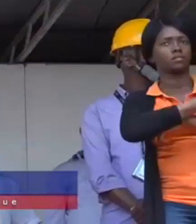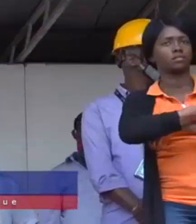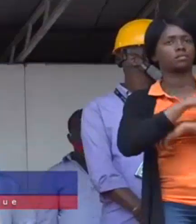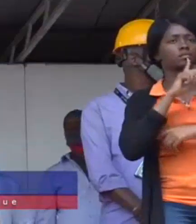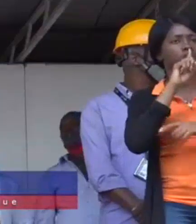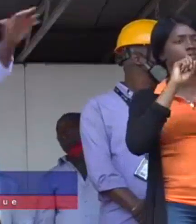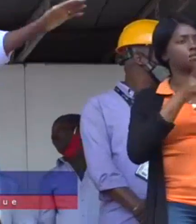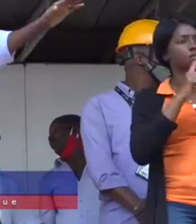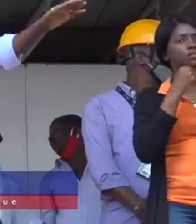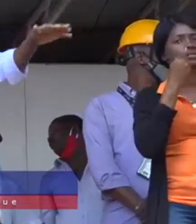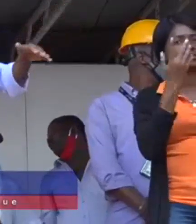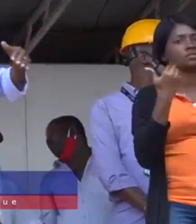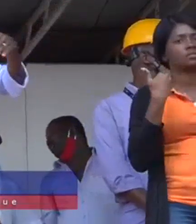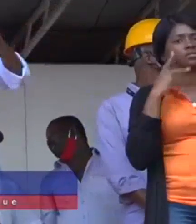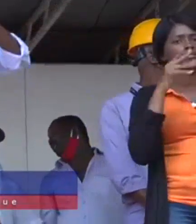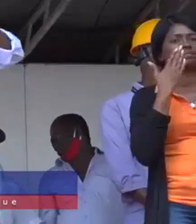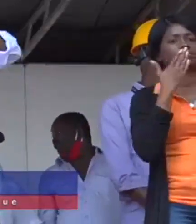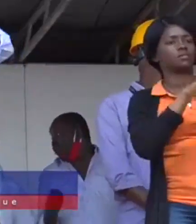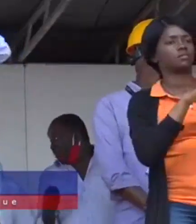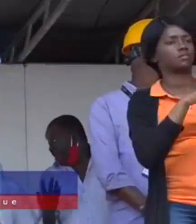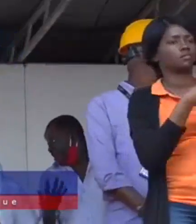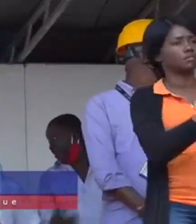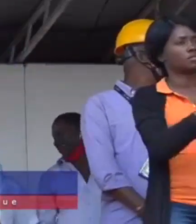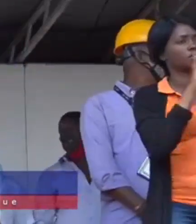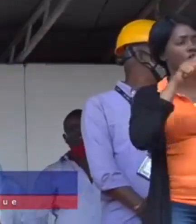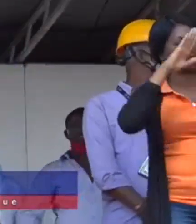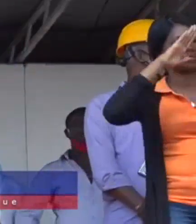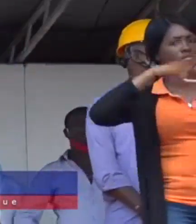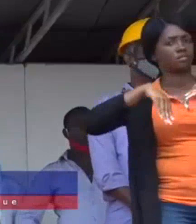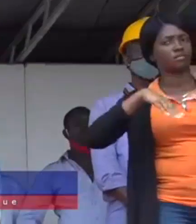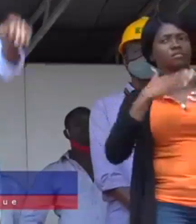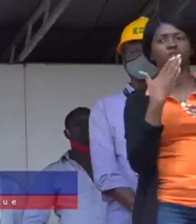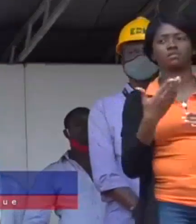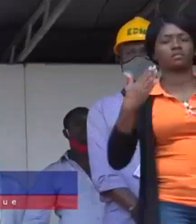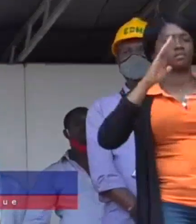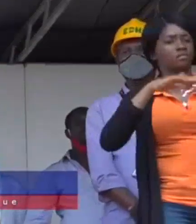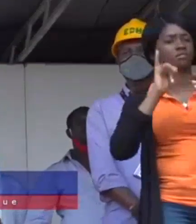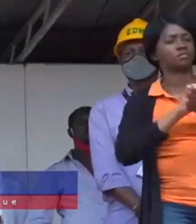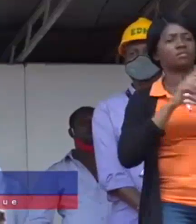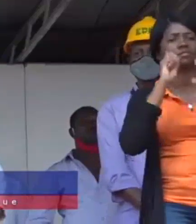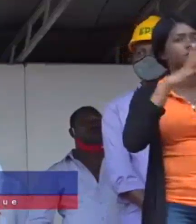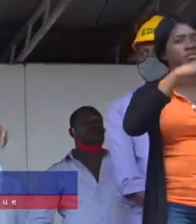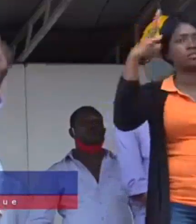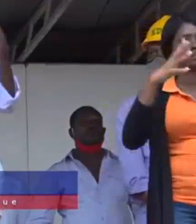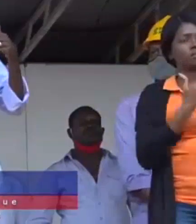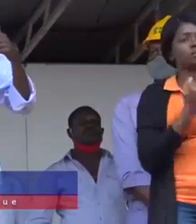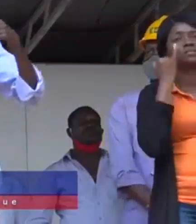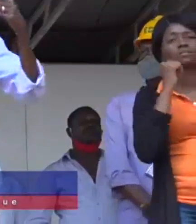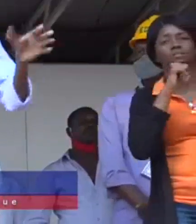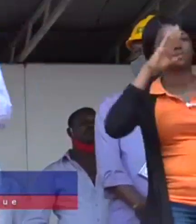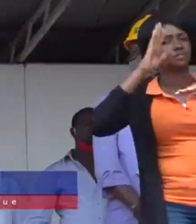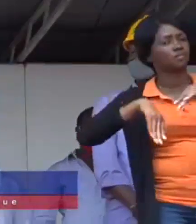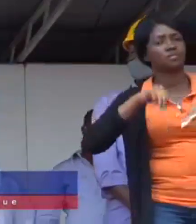parlé, me dit, bon série de monde qui a une mauvaise messe, faut bah on tape sur le dos. Mais bah il tape ça, c'est pas des problèmes. Mais souvent, bah, on tape, je ne vais